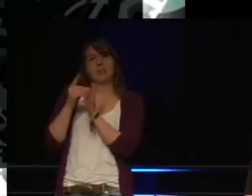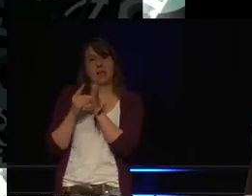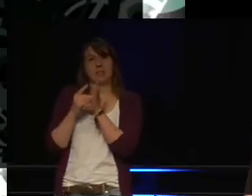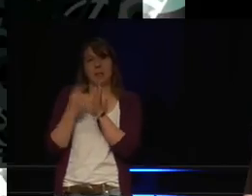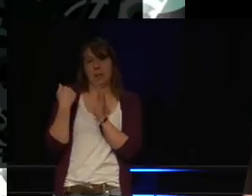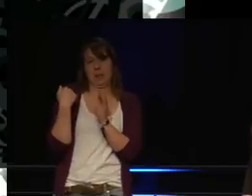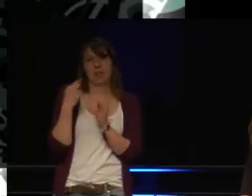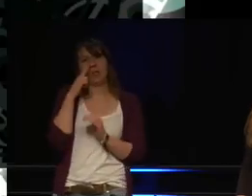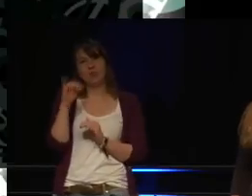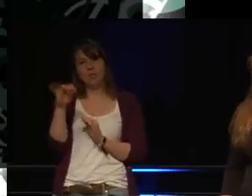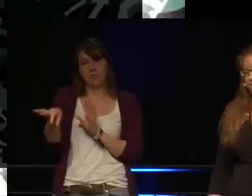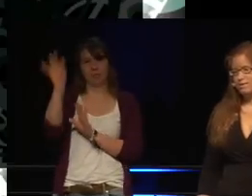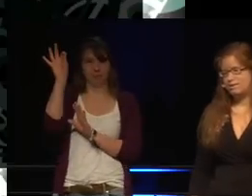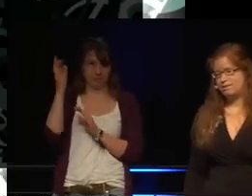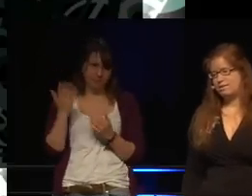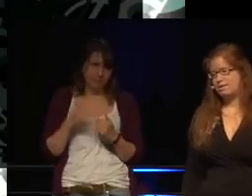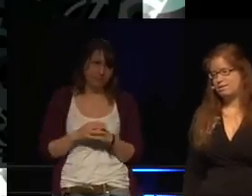sobre este año.